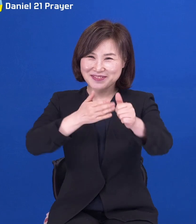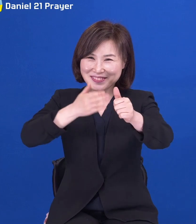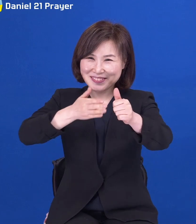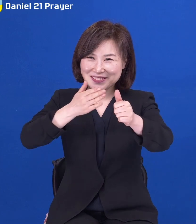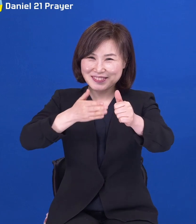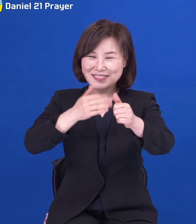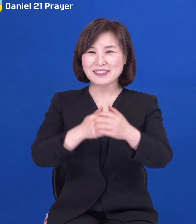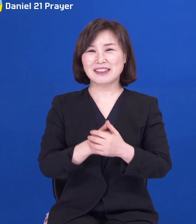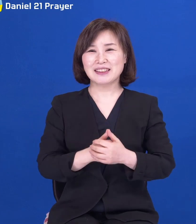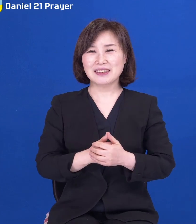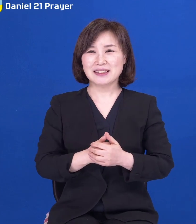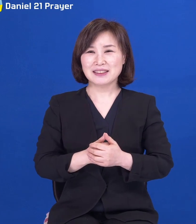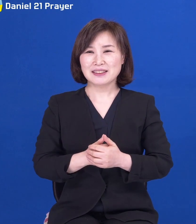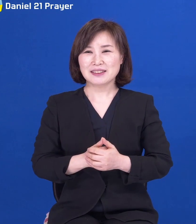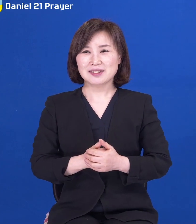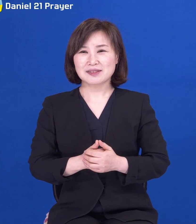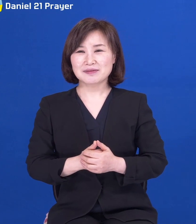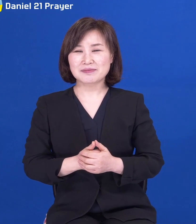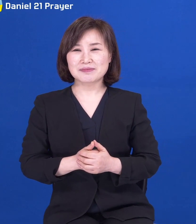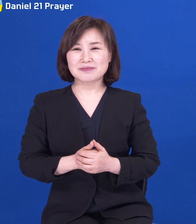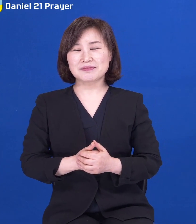편하게 얘기하세요.